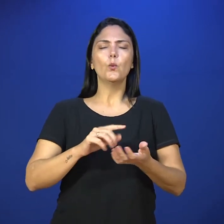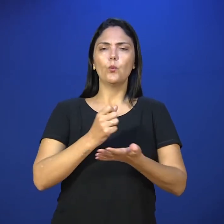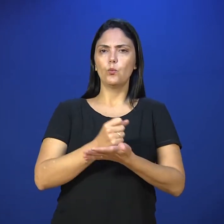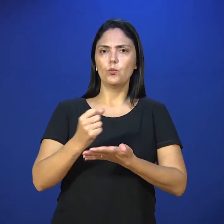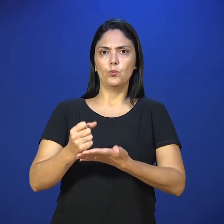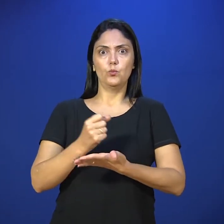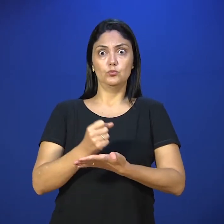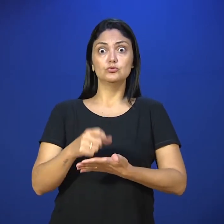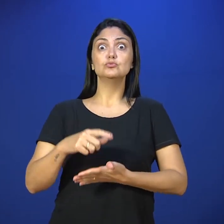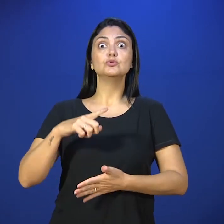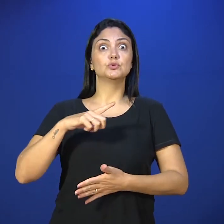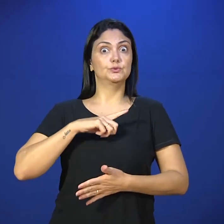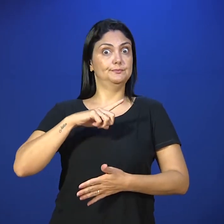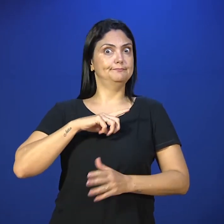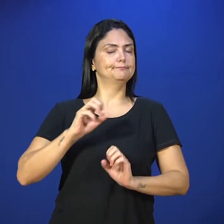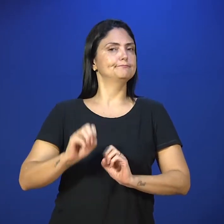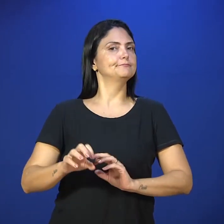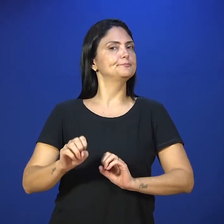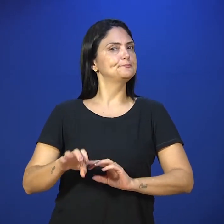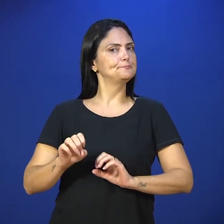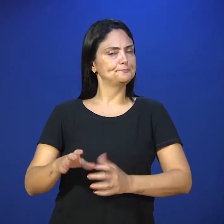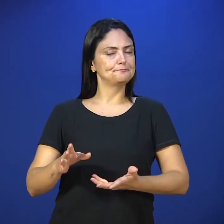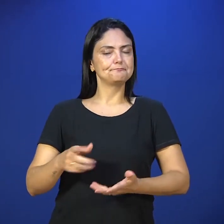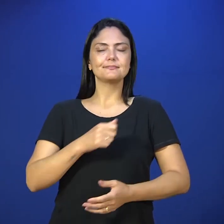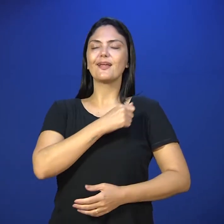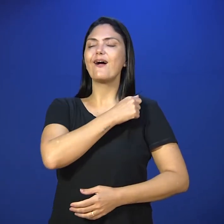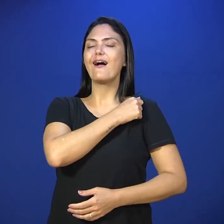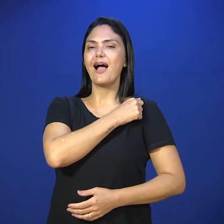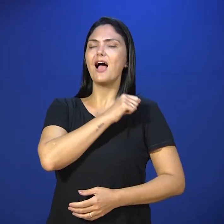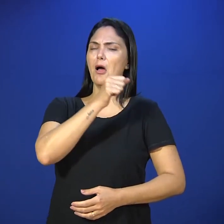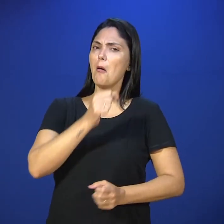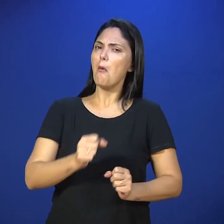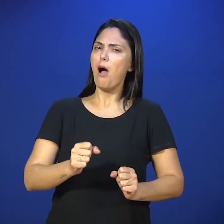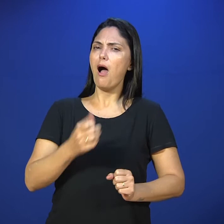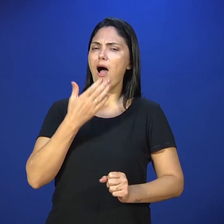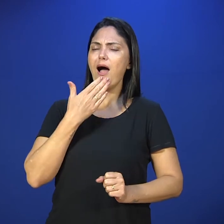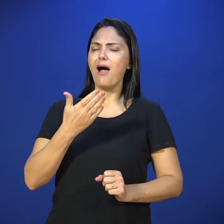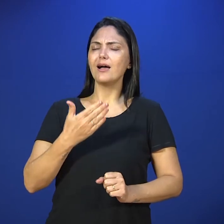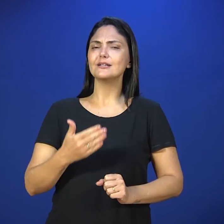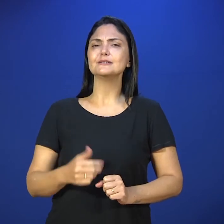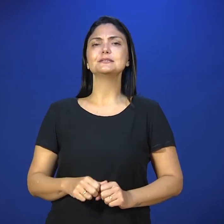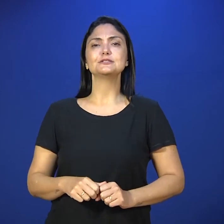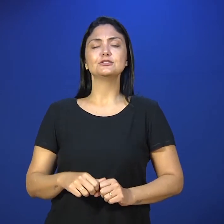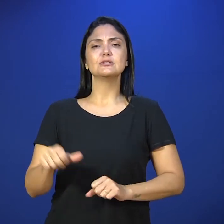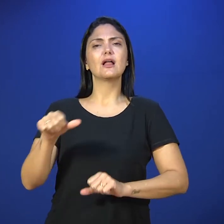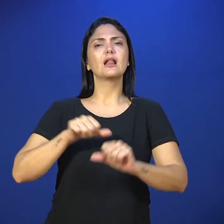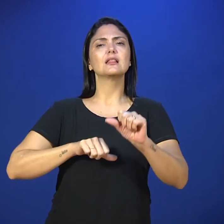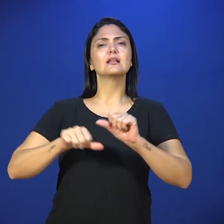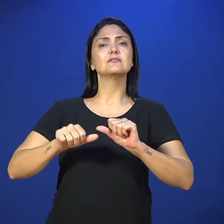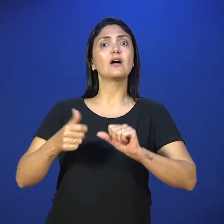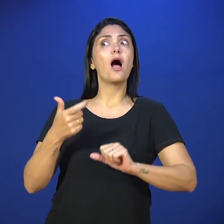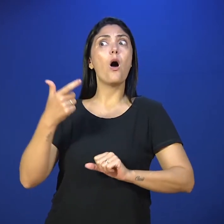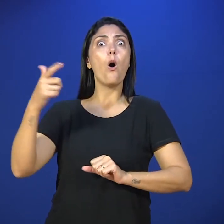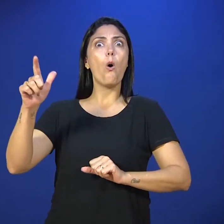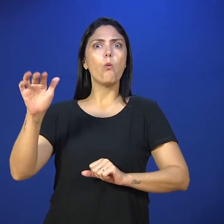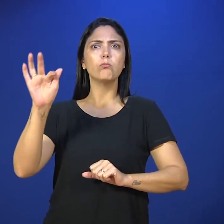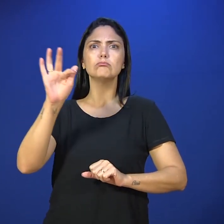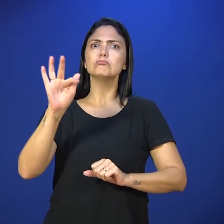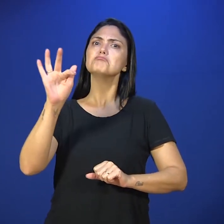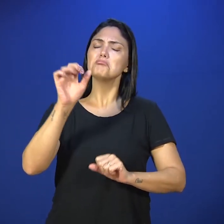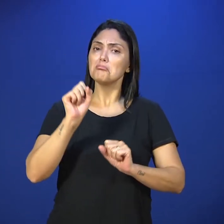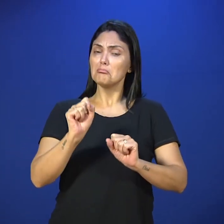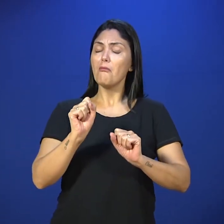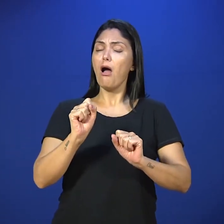contrato de prestação de serviços educacionais, o aluno poderá requerer, a qualquer tempo, sua transferência para outra instituição de